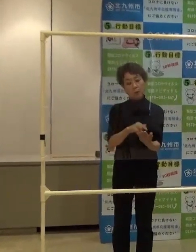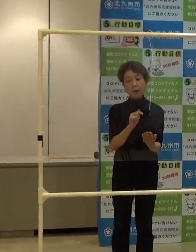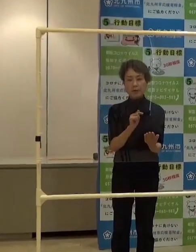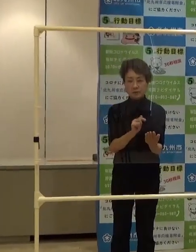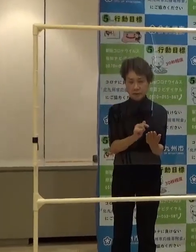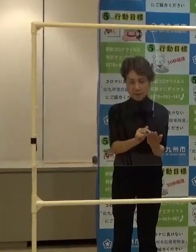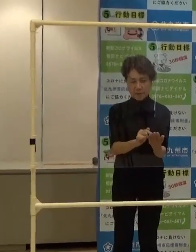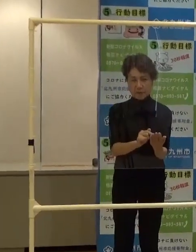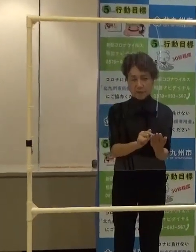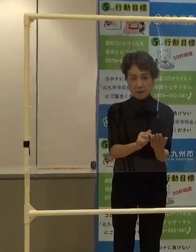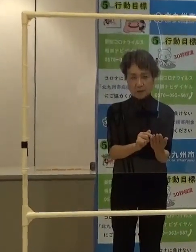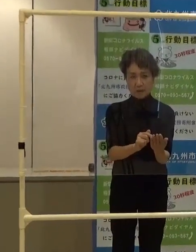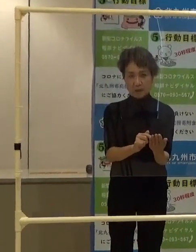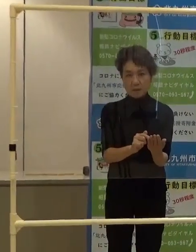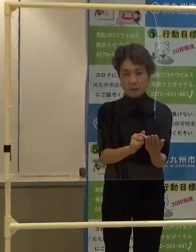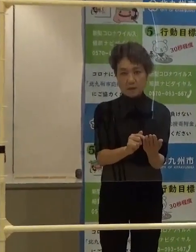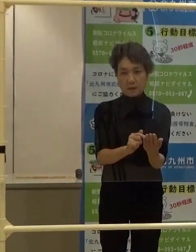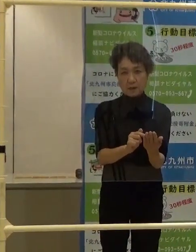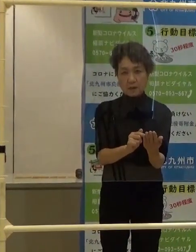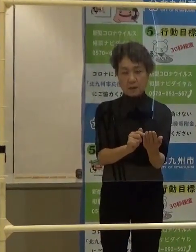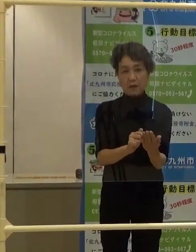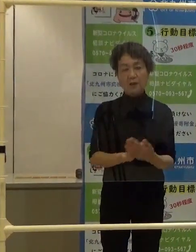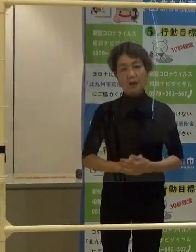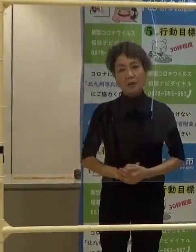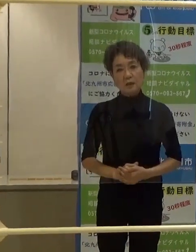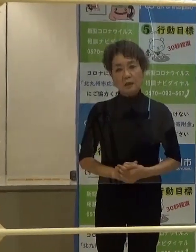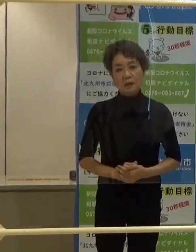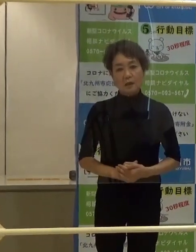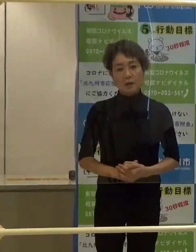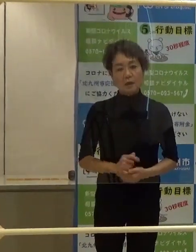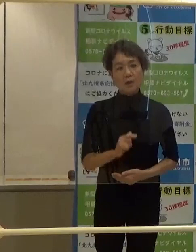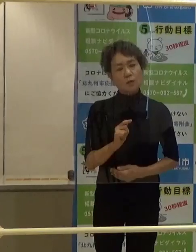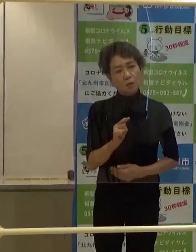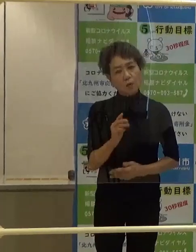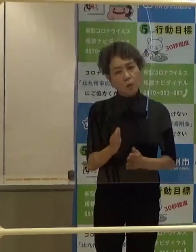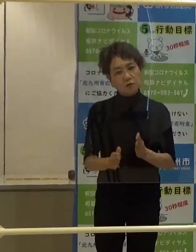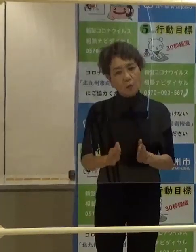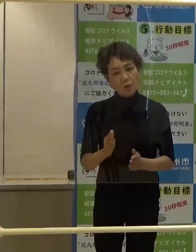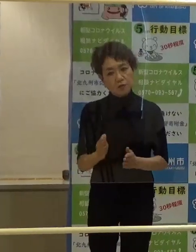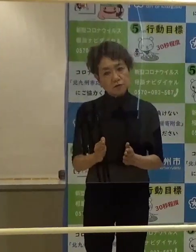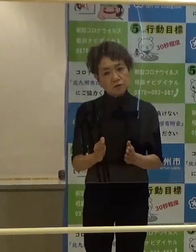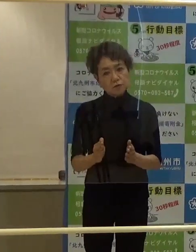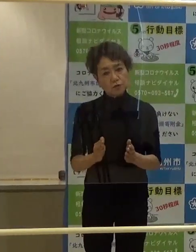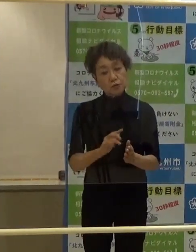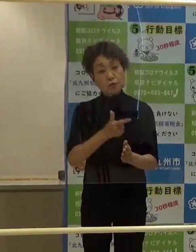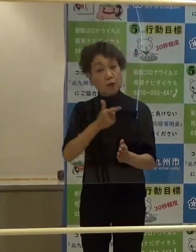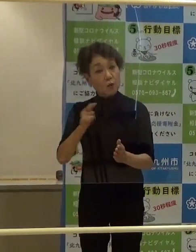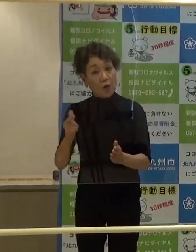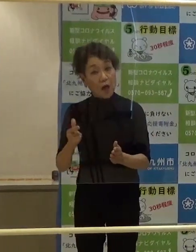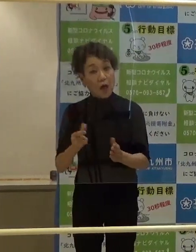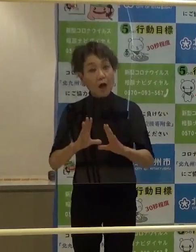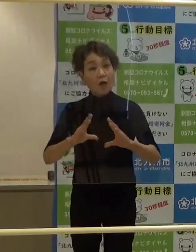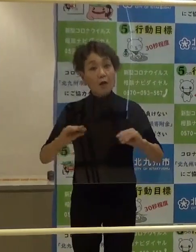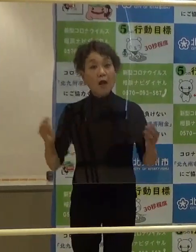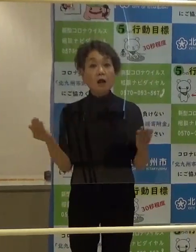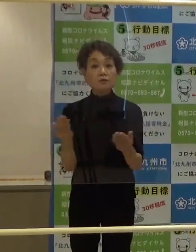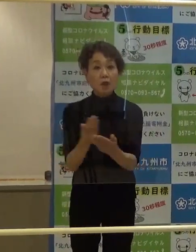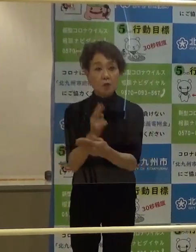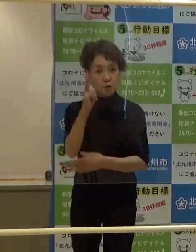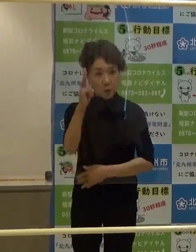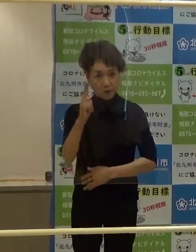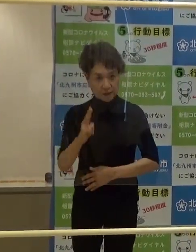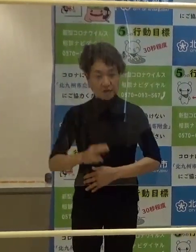、その7月10日から、一層緩和されるようなんですけれども